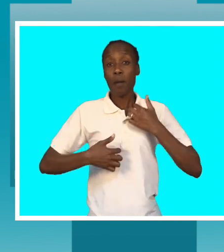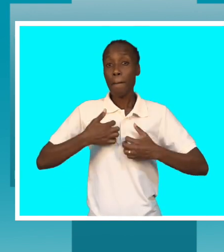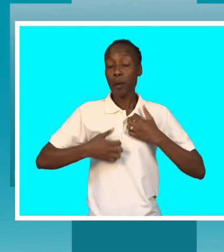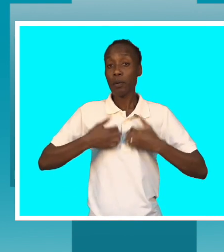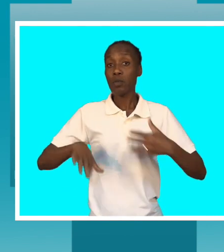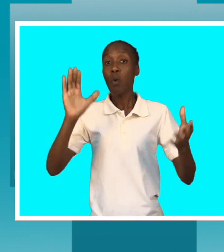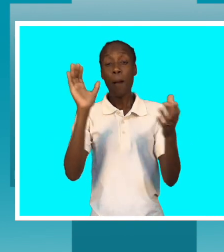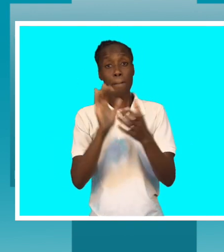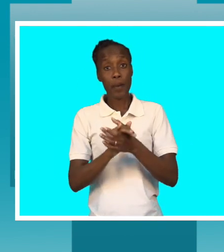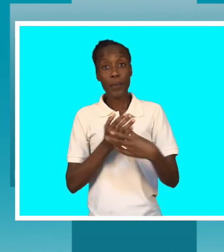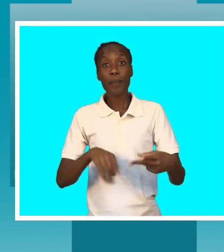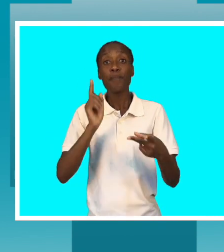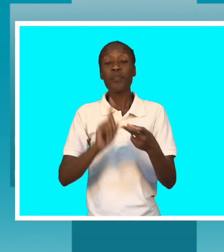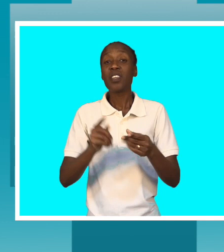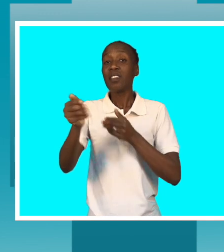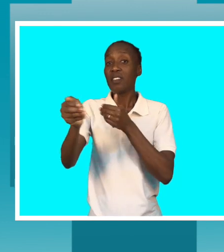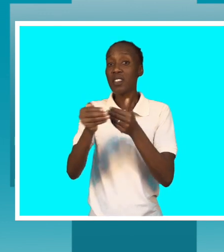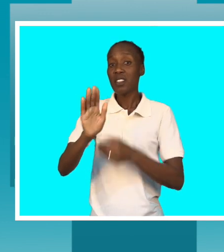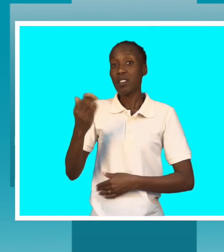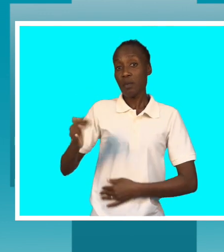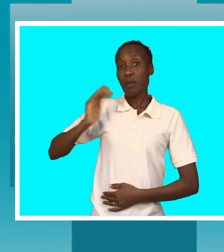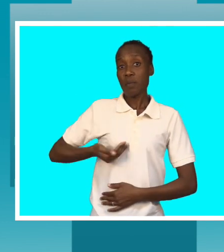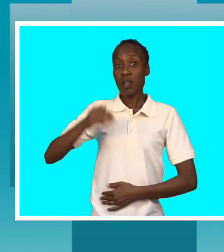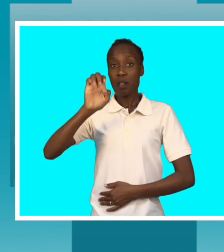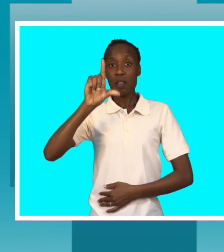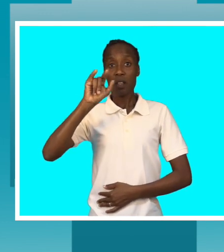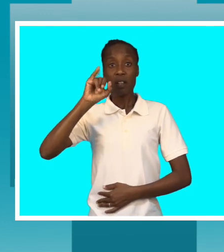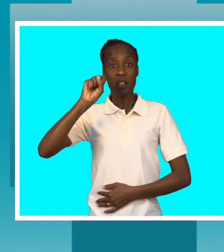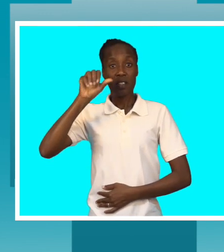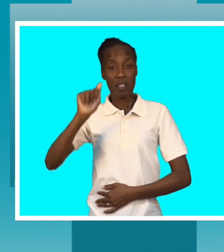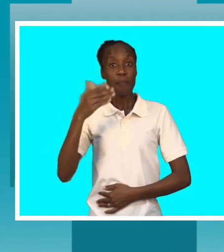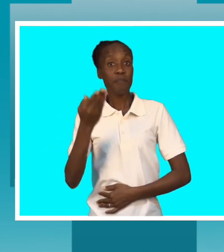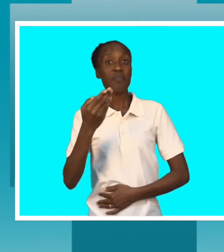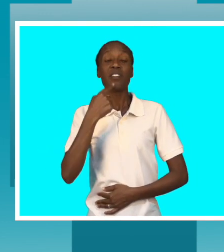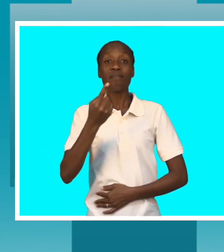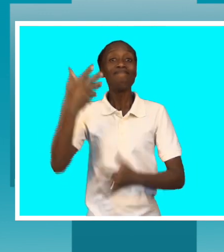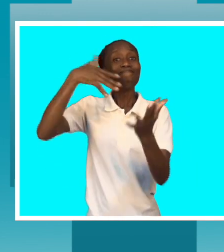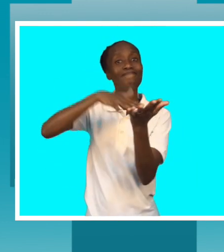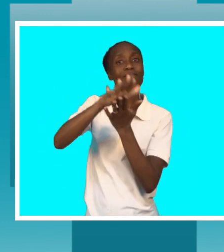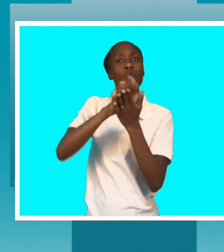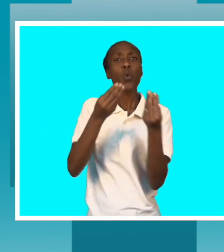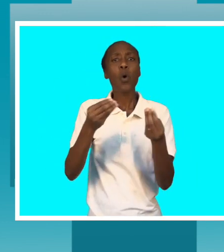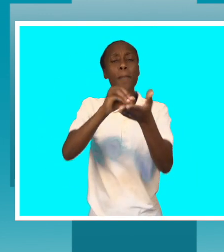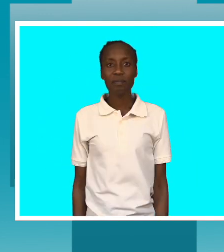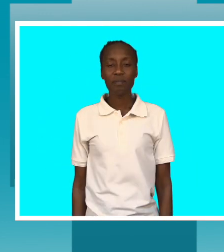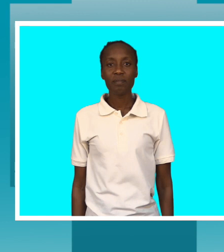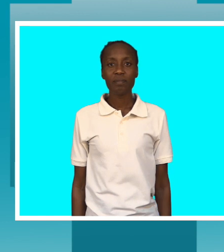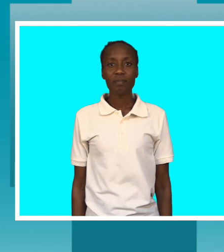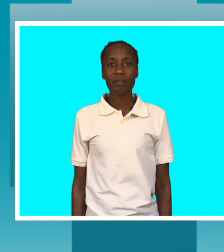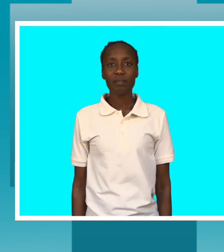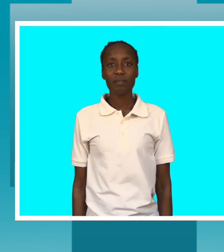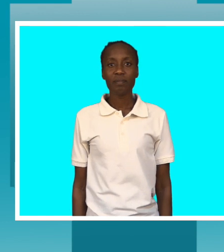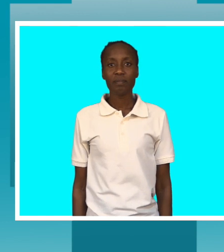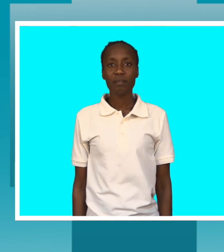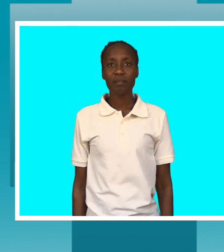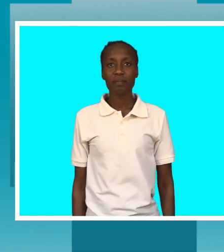e vizinhos da dona Elisa Manuel, que contam como receberam a notícia da suposta morte. A